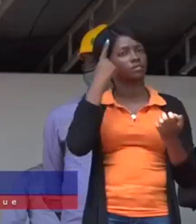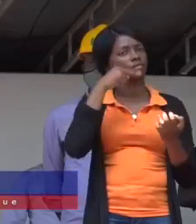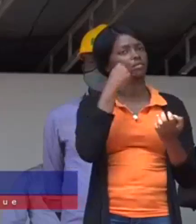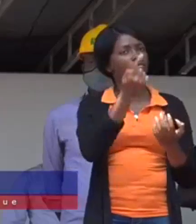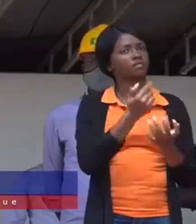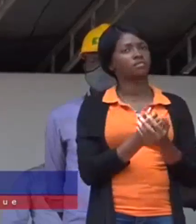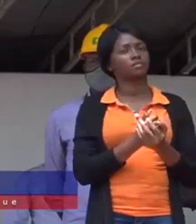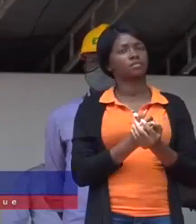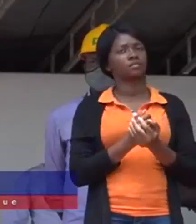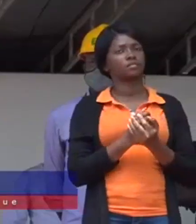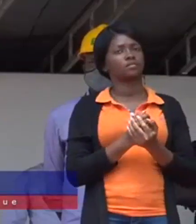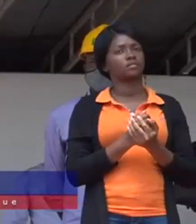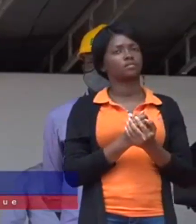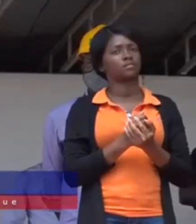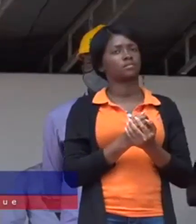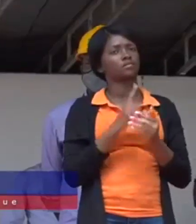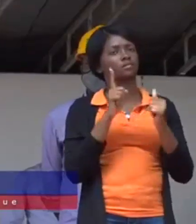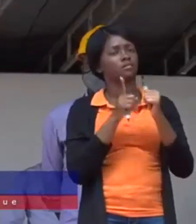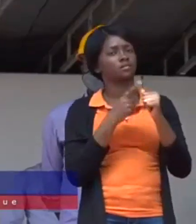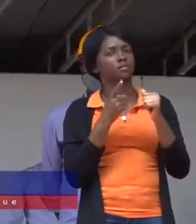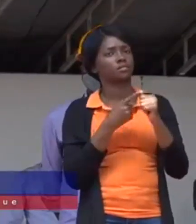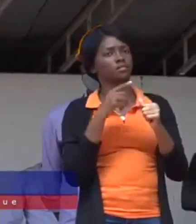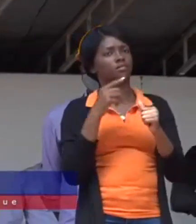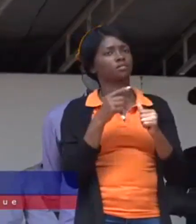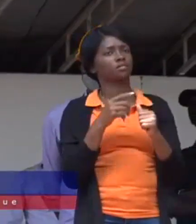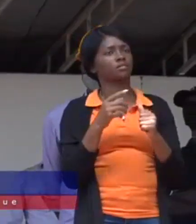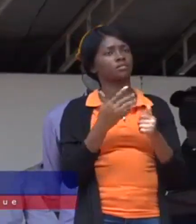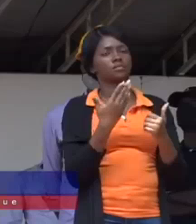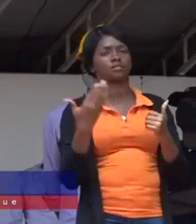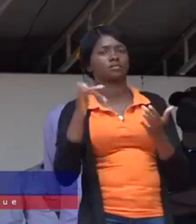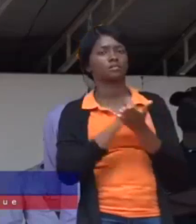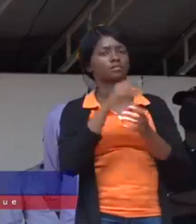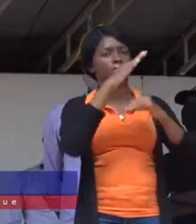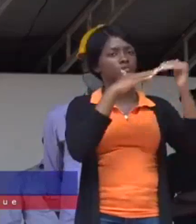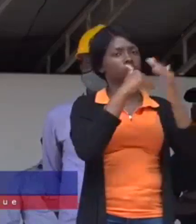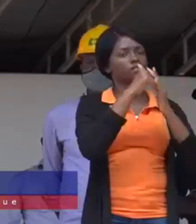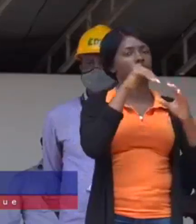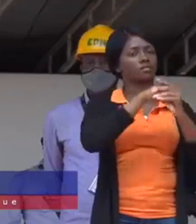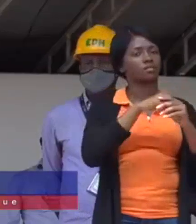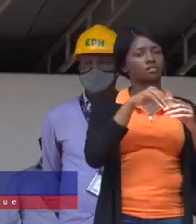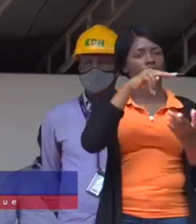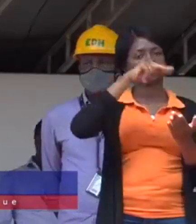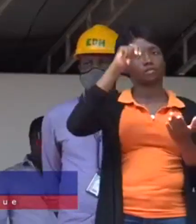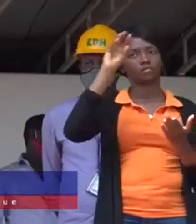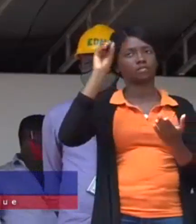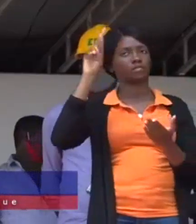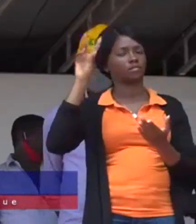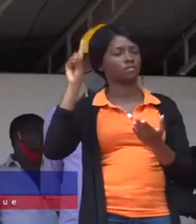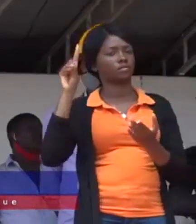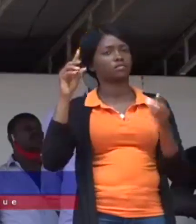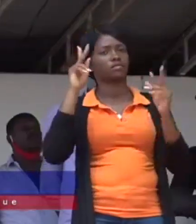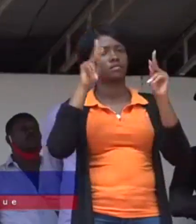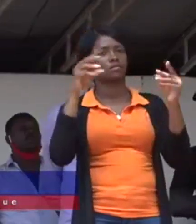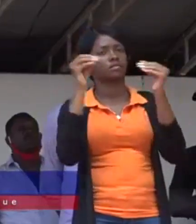nous, premier lycée excellence là, c'est dans nord que je vais construire. Côté de Timoun, ça arrive devant moi là. Timoun qui est bien